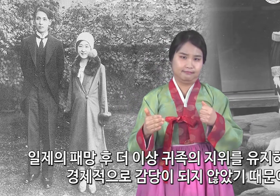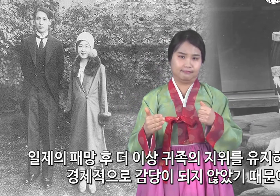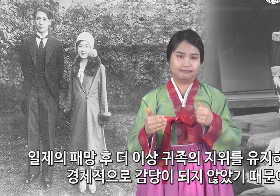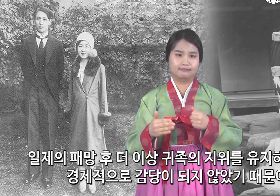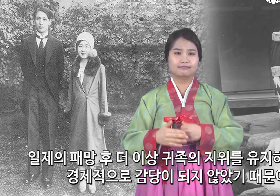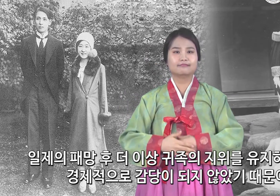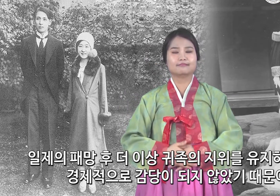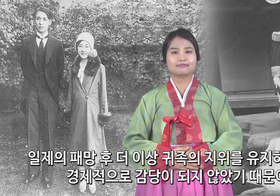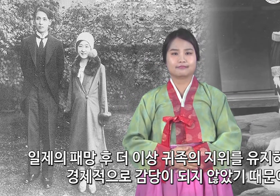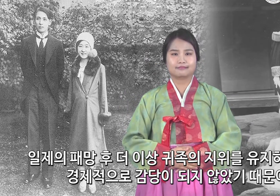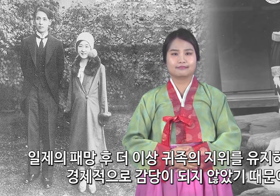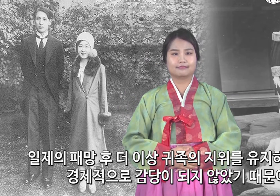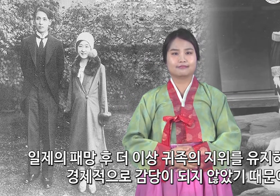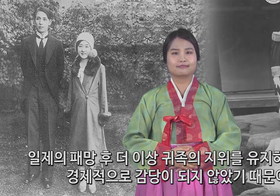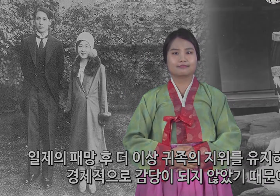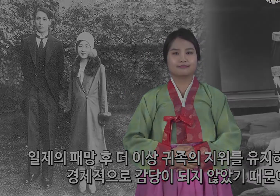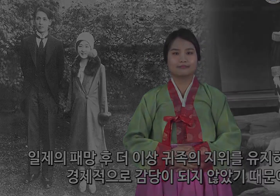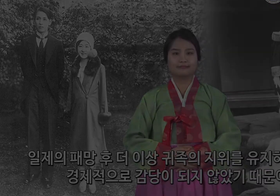때문이다.